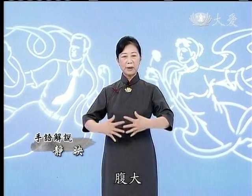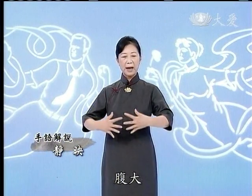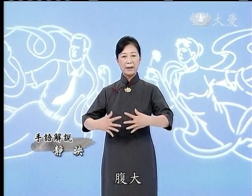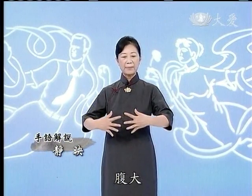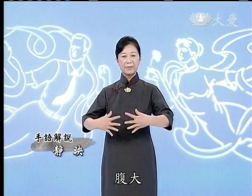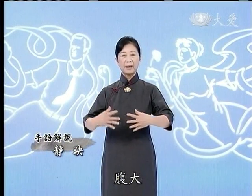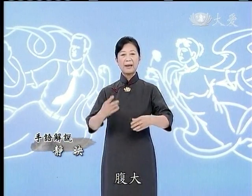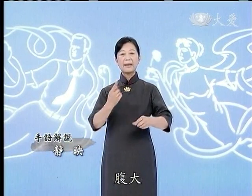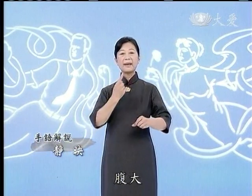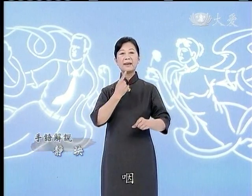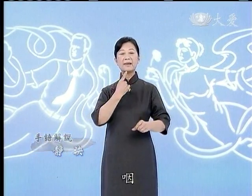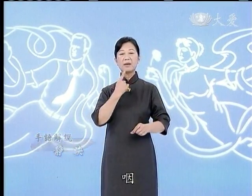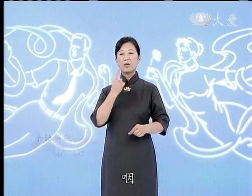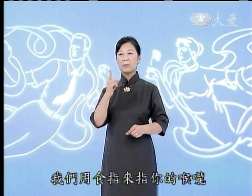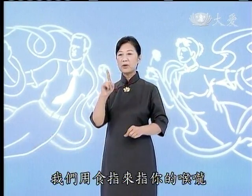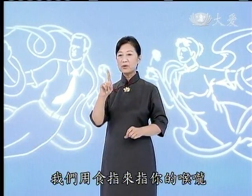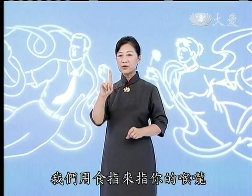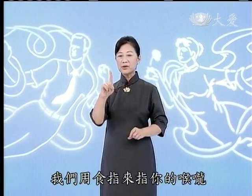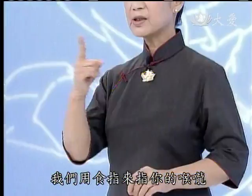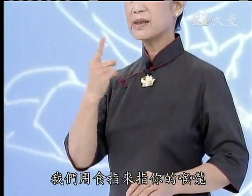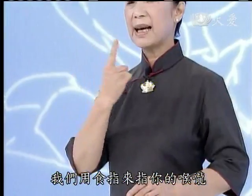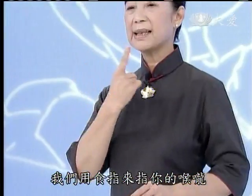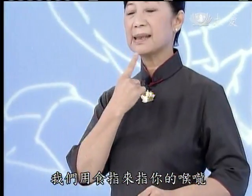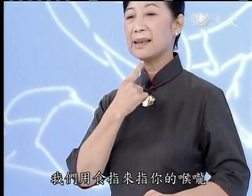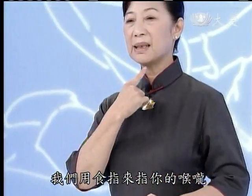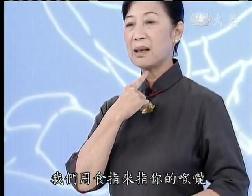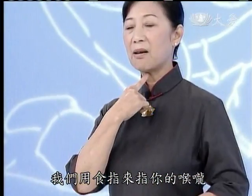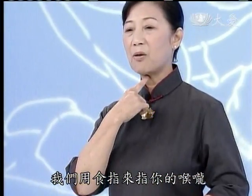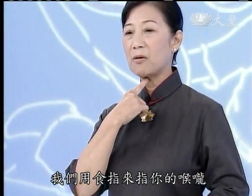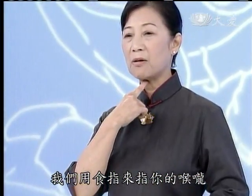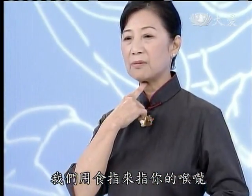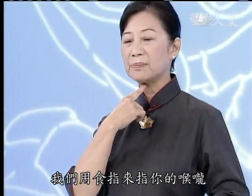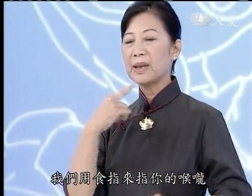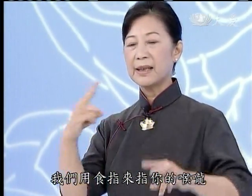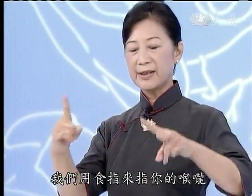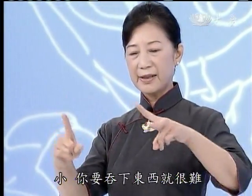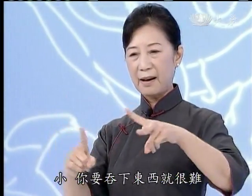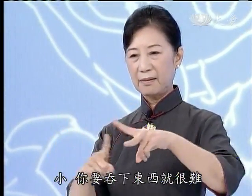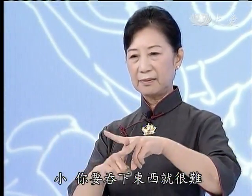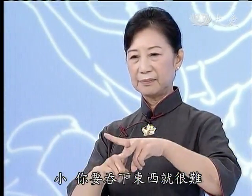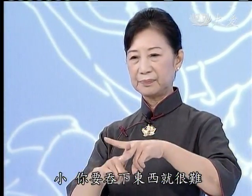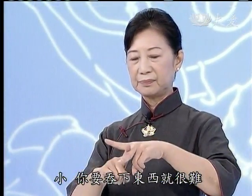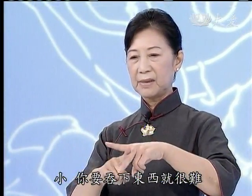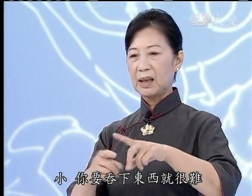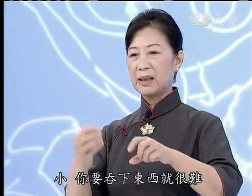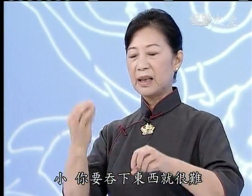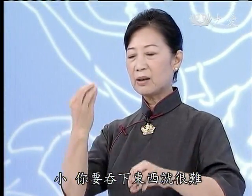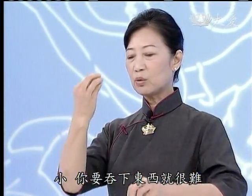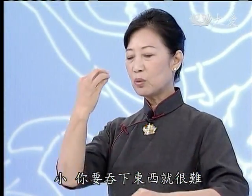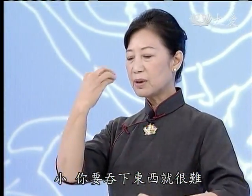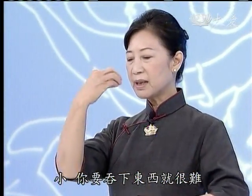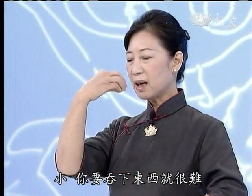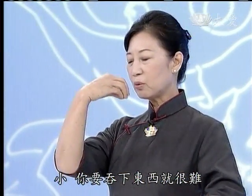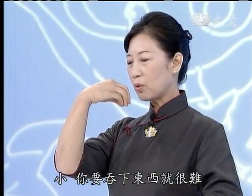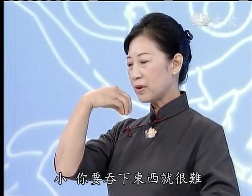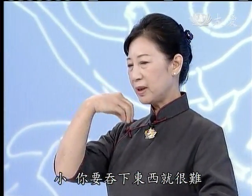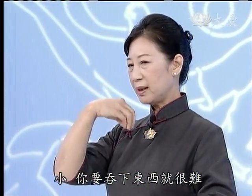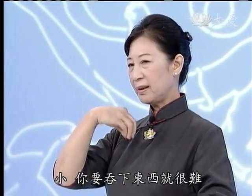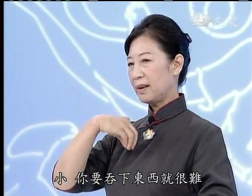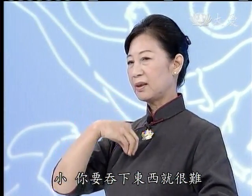大咽，我们用食指来指你的喉咙，小，你要吞下东西